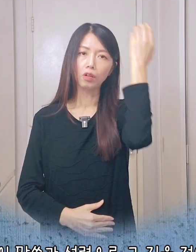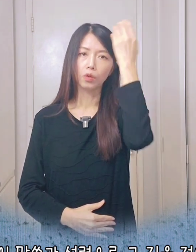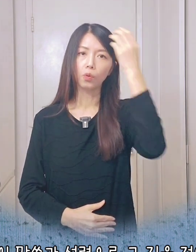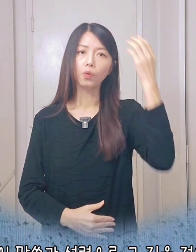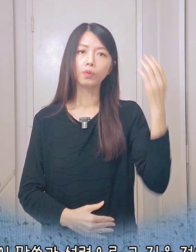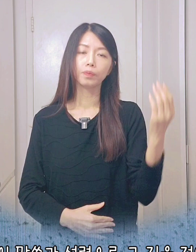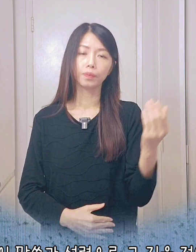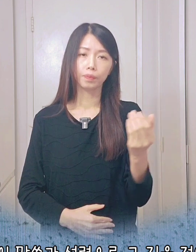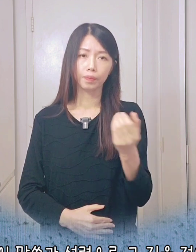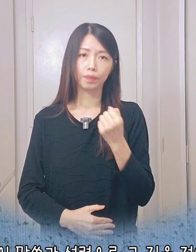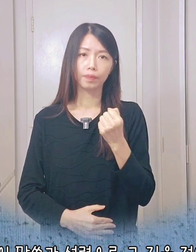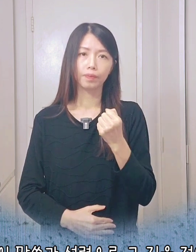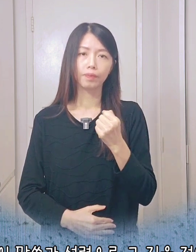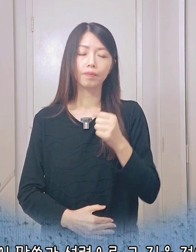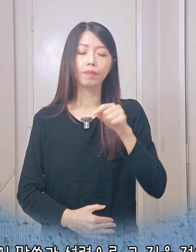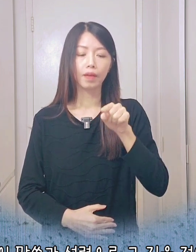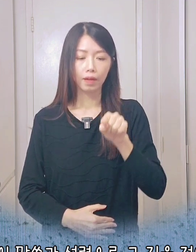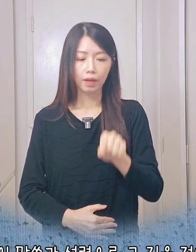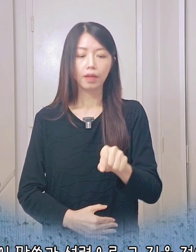성령으로